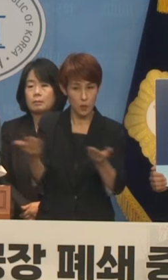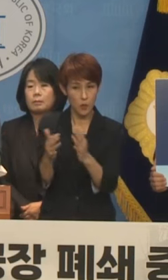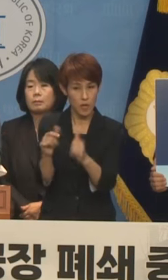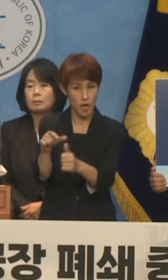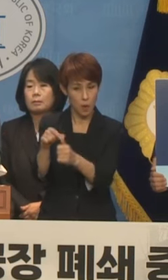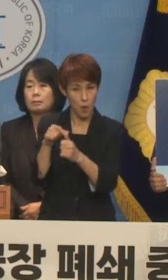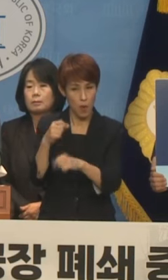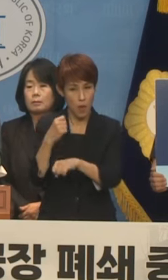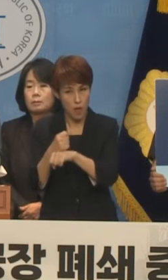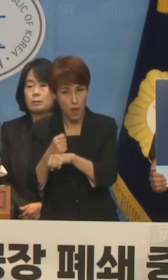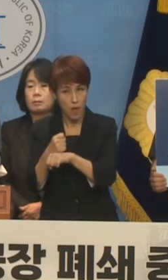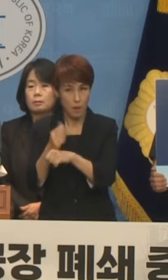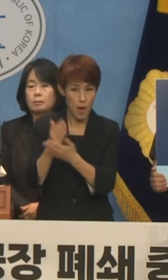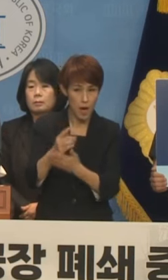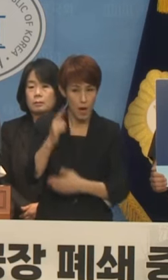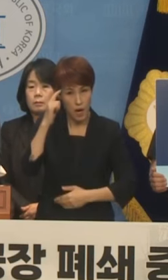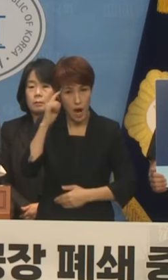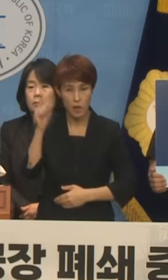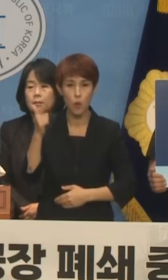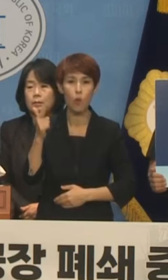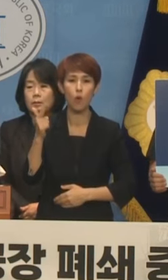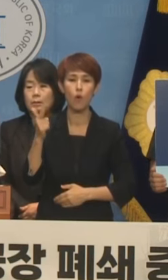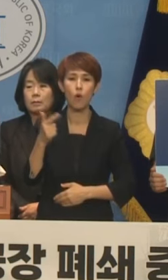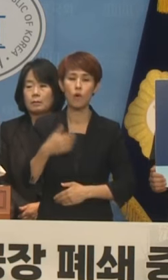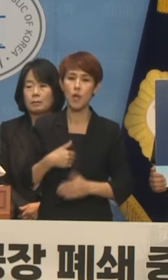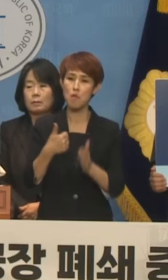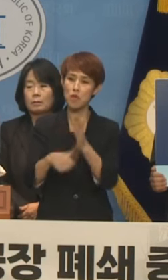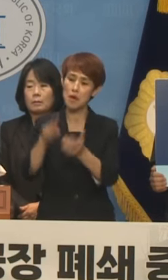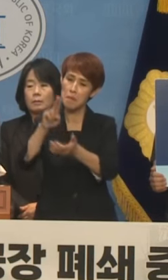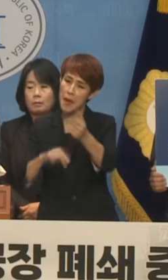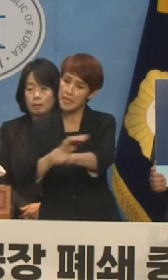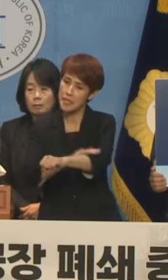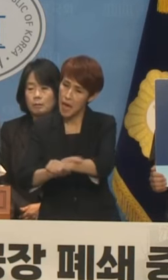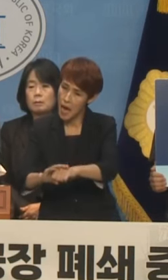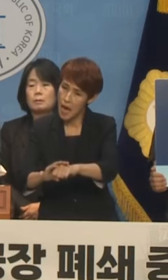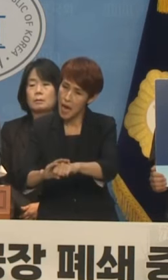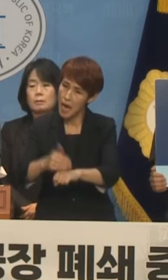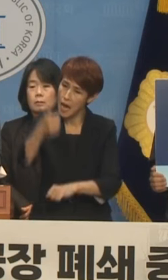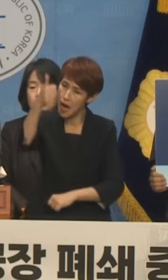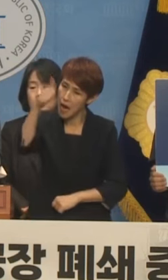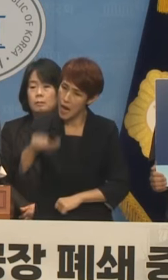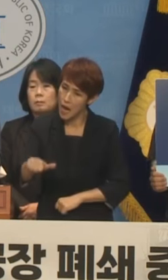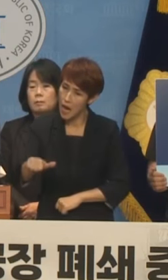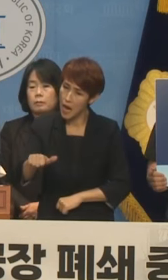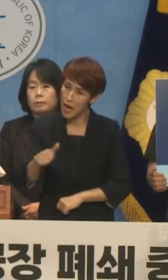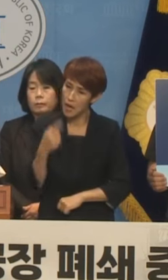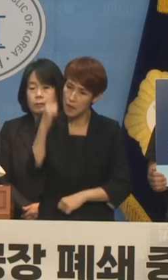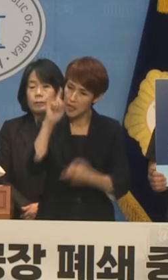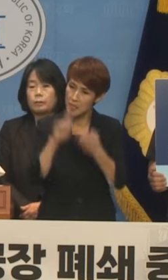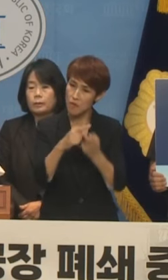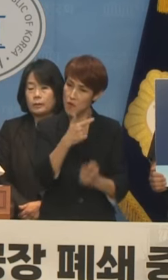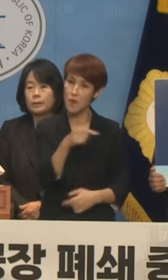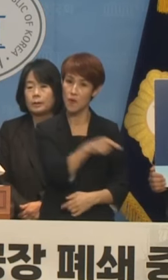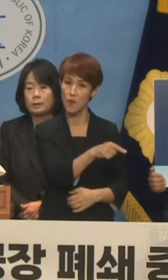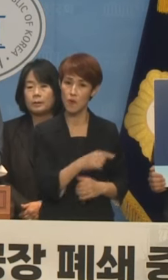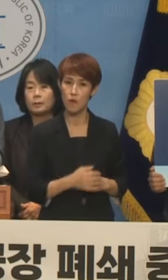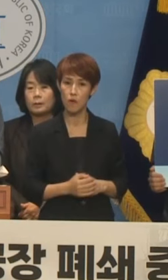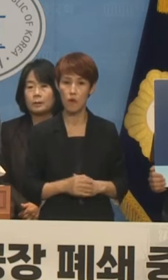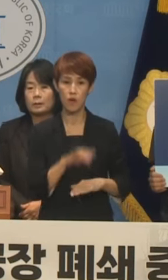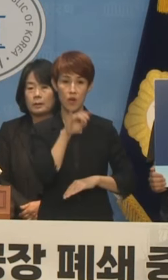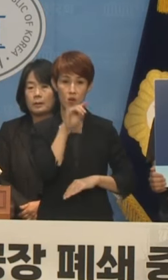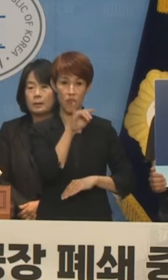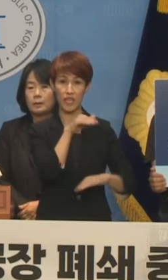유지 여부가 아니라 납품이 안정적으로 되느냐 마느냐일 것입니다. 그래서